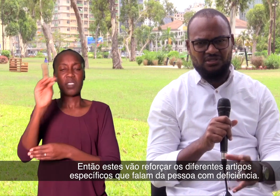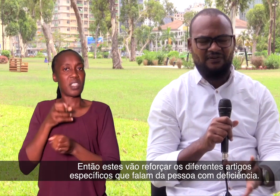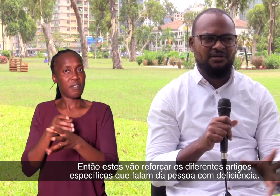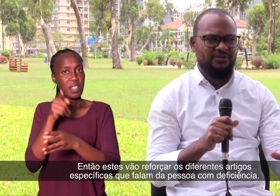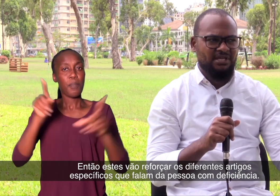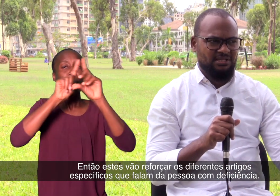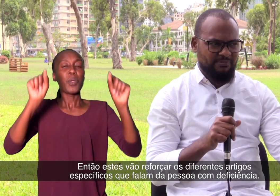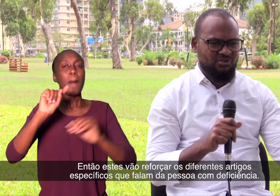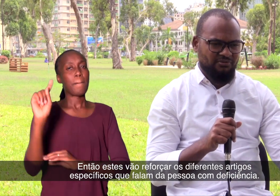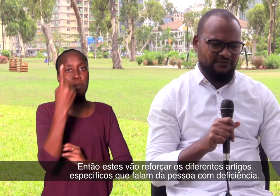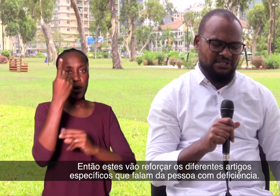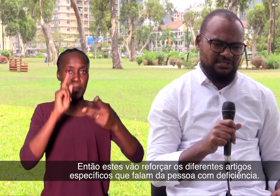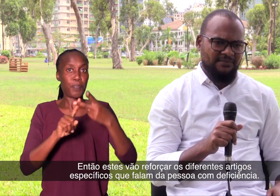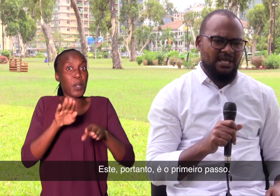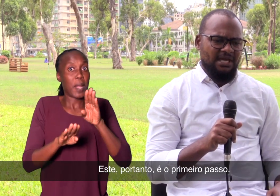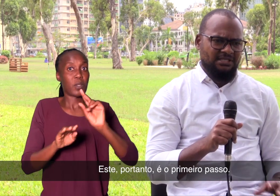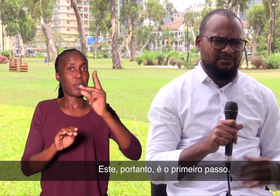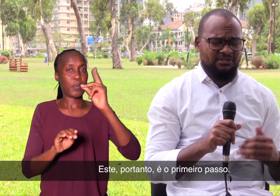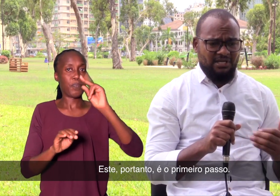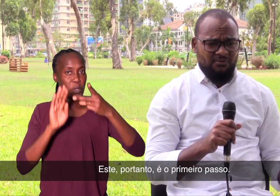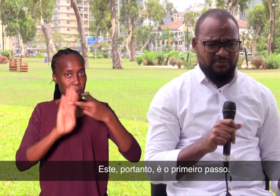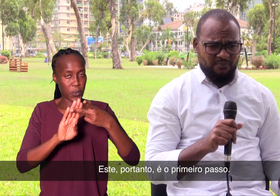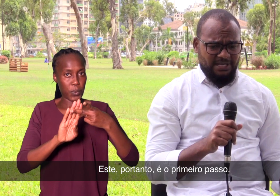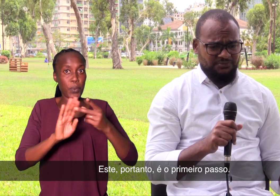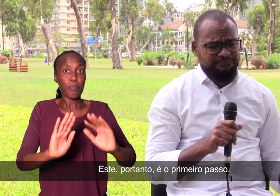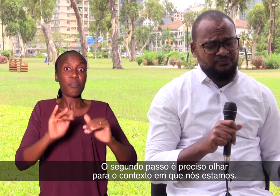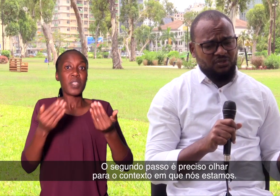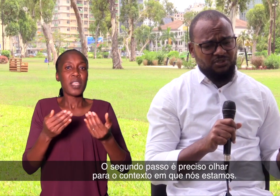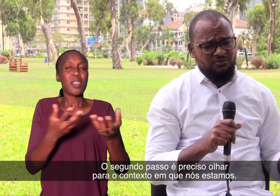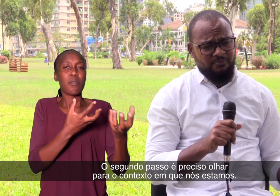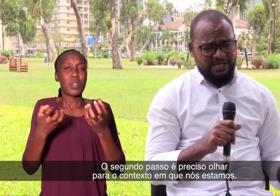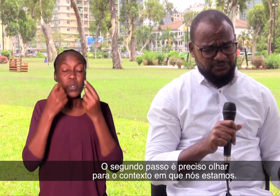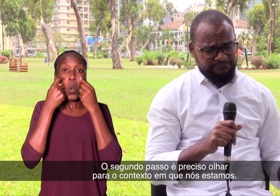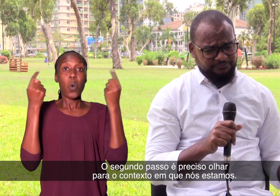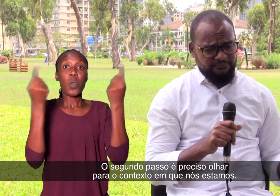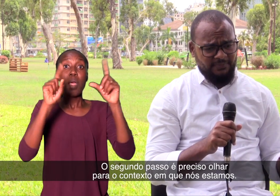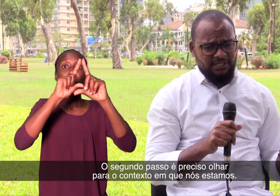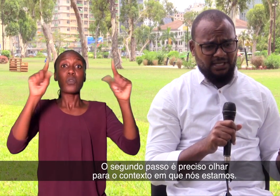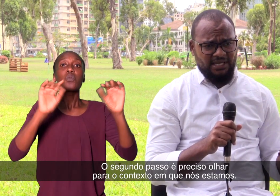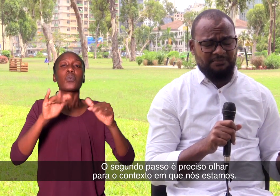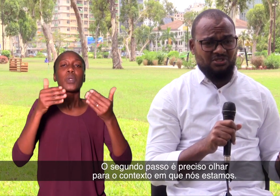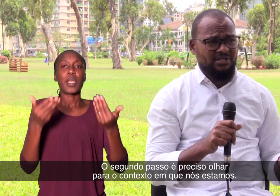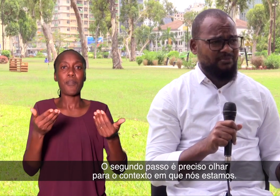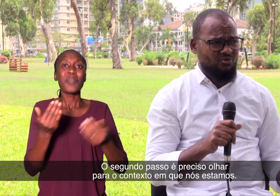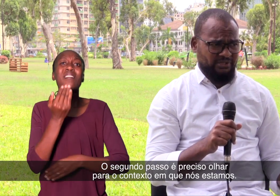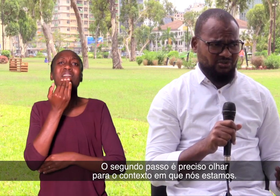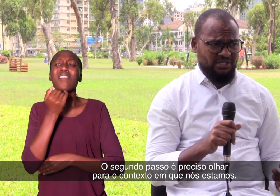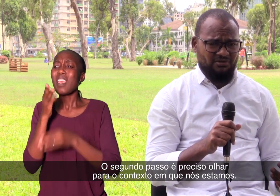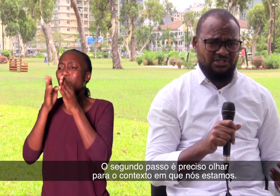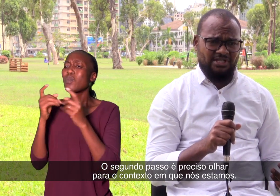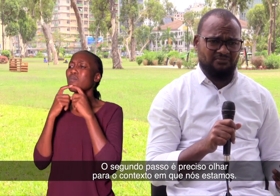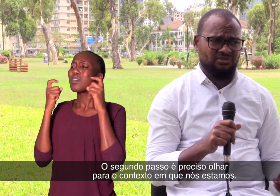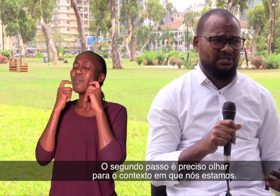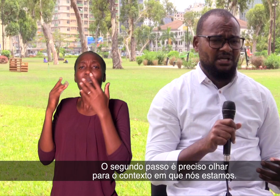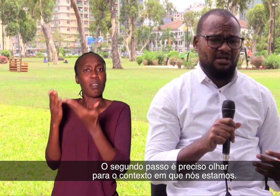específicos que falam da pessoa com deficiência. Este, portanto, é o primeiro passo. O segundo passo é que preciso olhar para o contexto